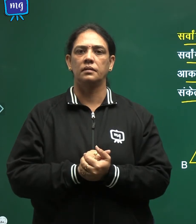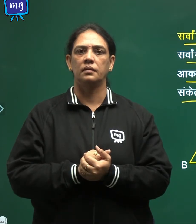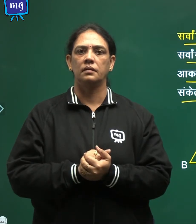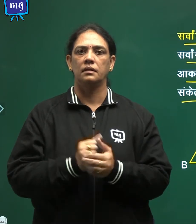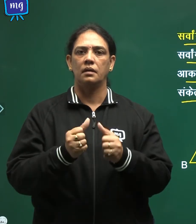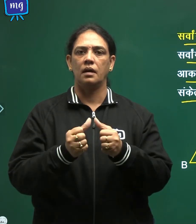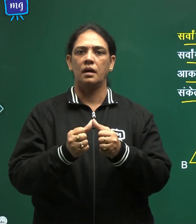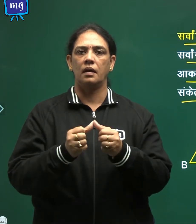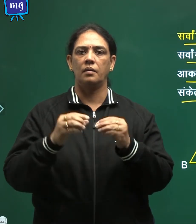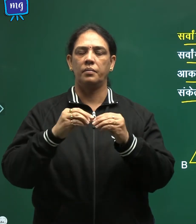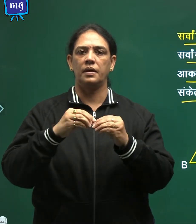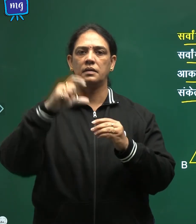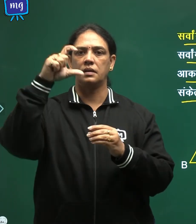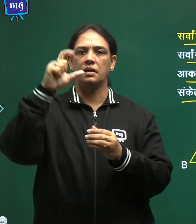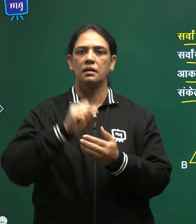ABC